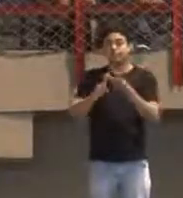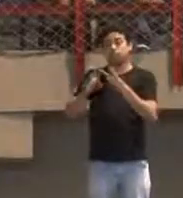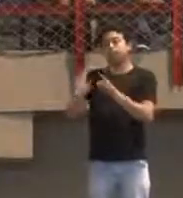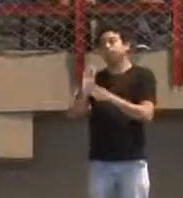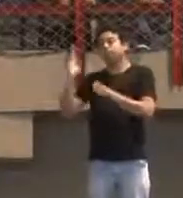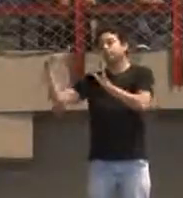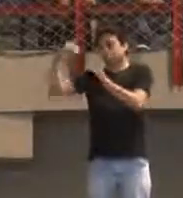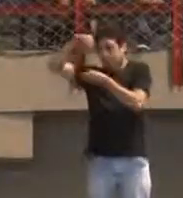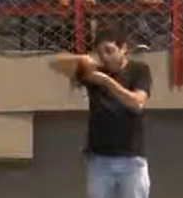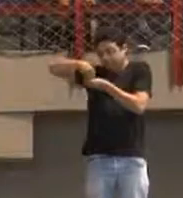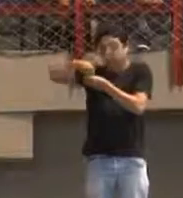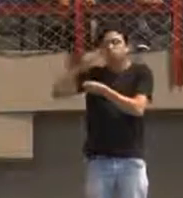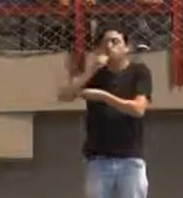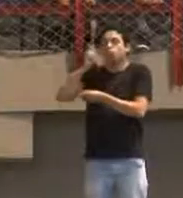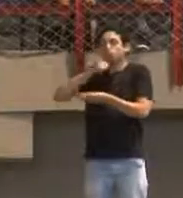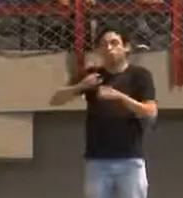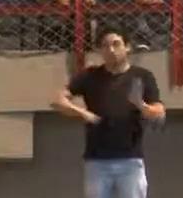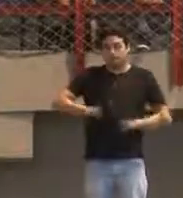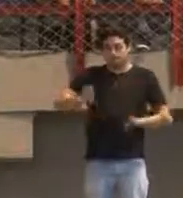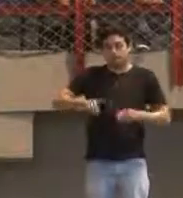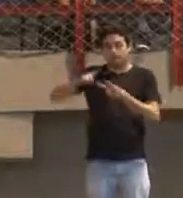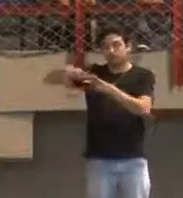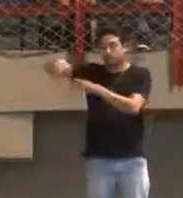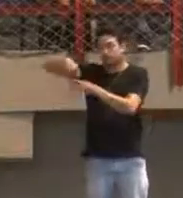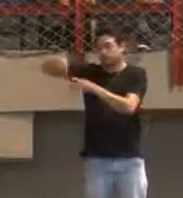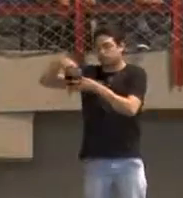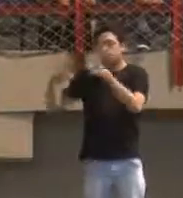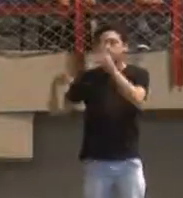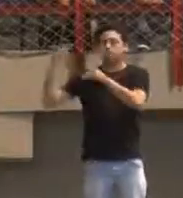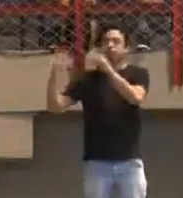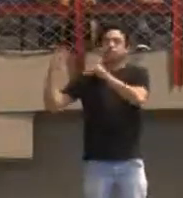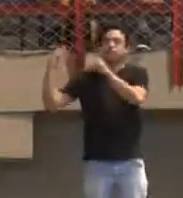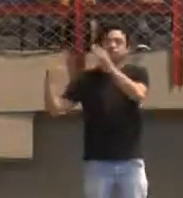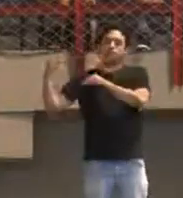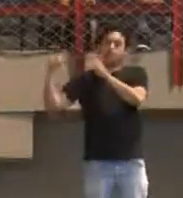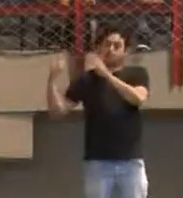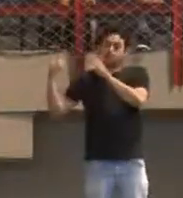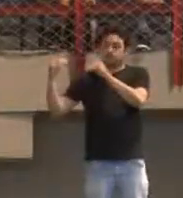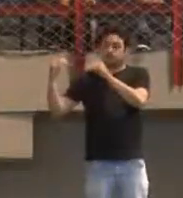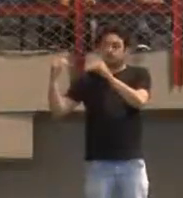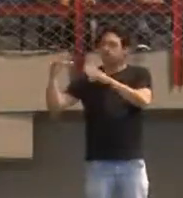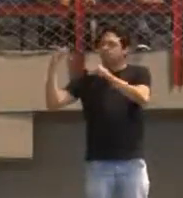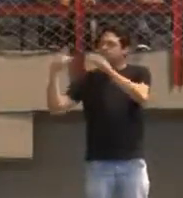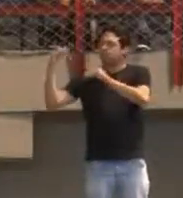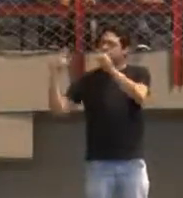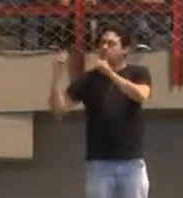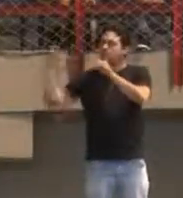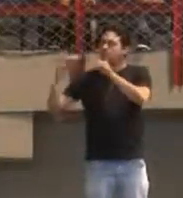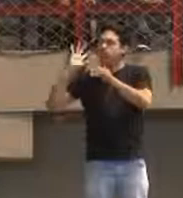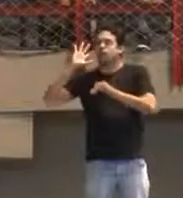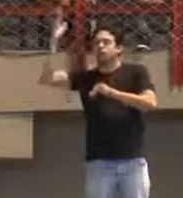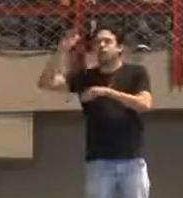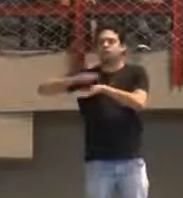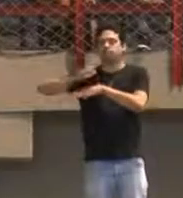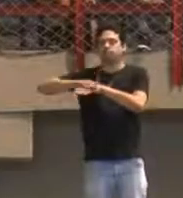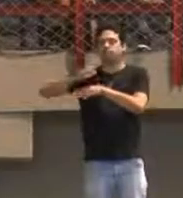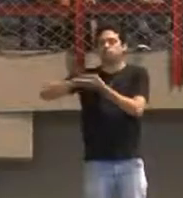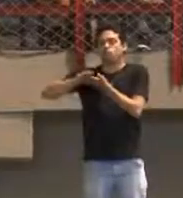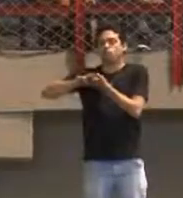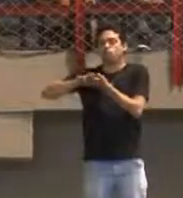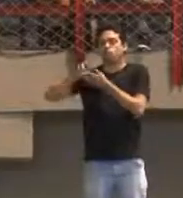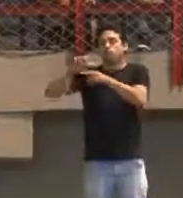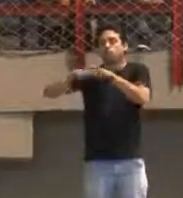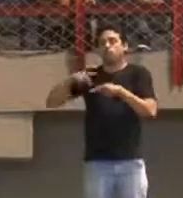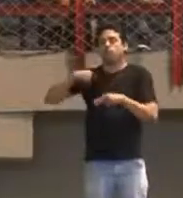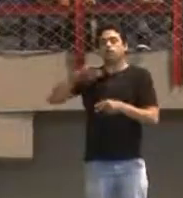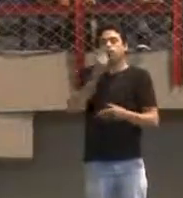a mucama, a empregada, estão a conversar. Nada vai se realizar. Não